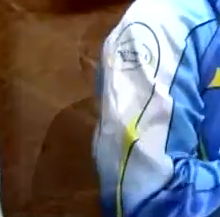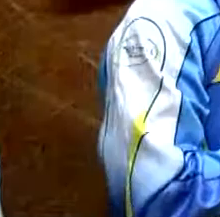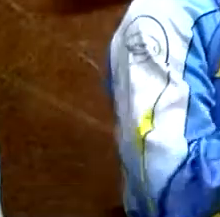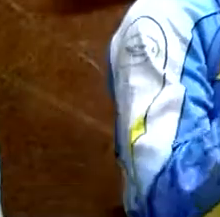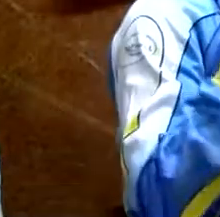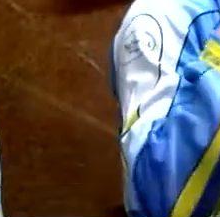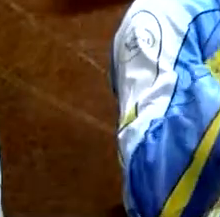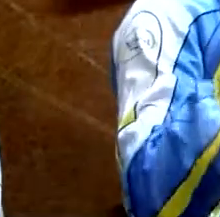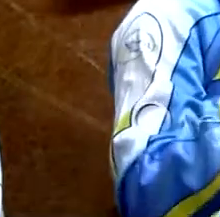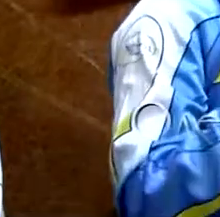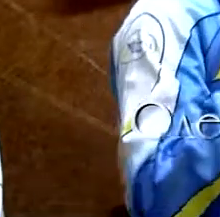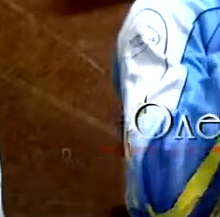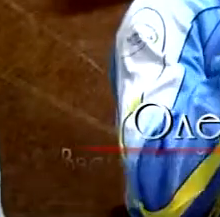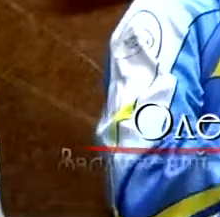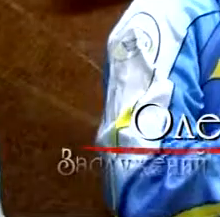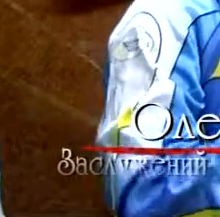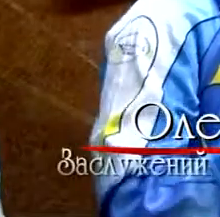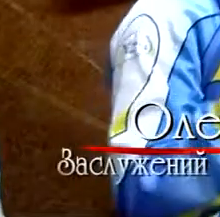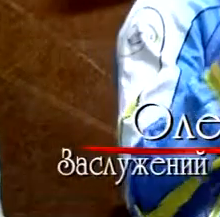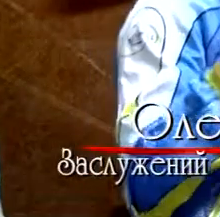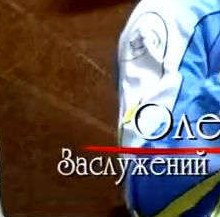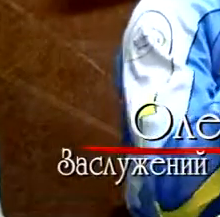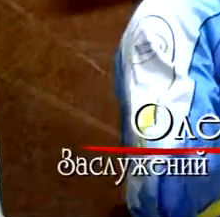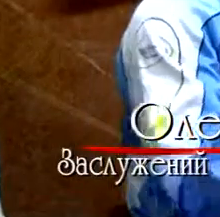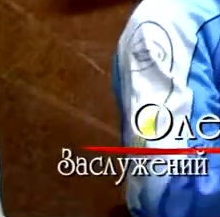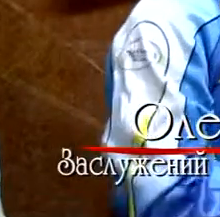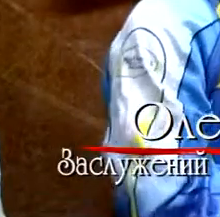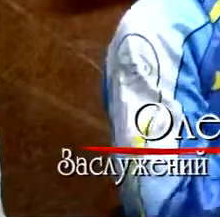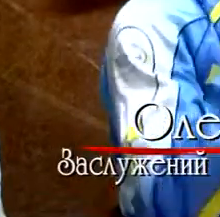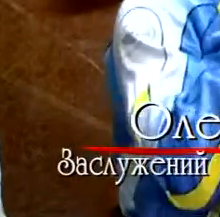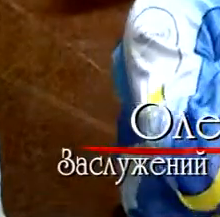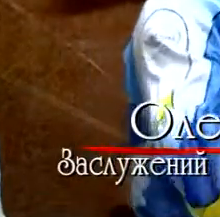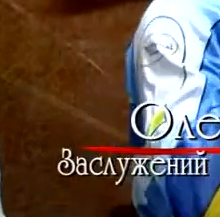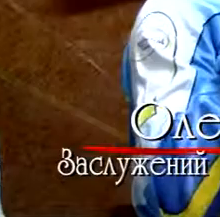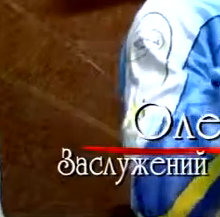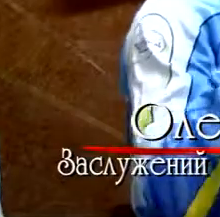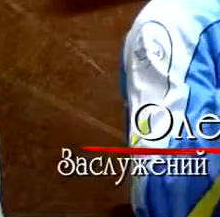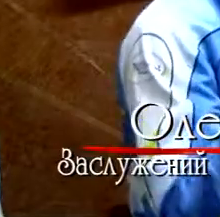Коли почалися змагання, я майже не переживав. Ну, може трохи, лише серце билось.